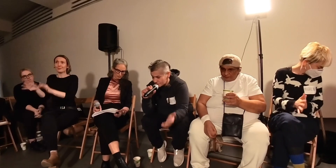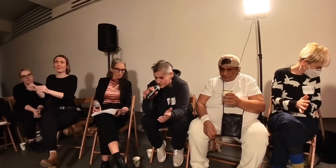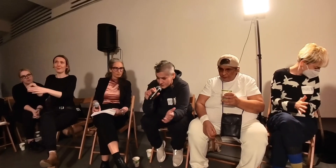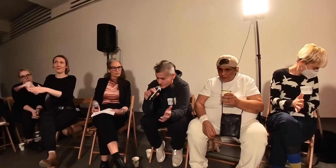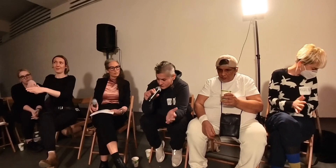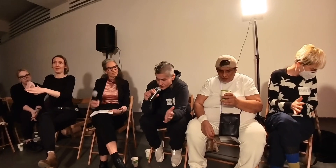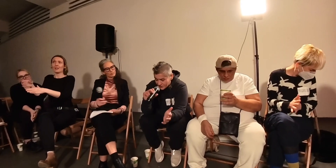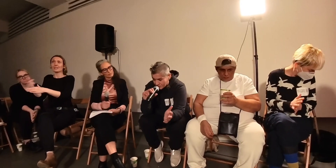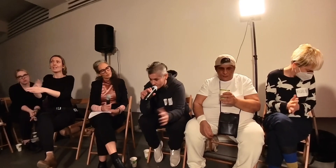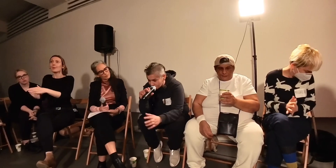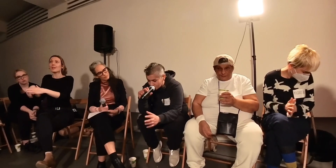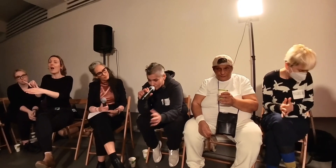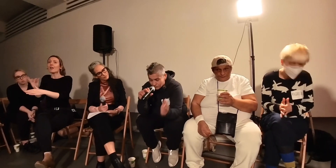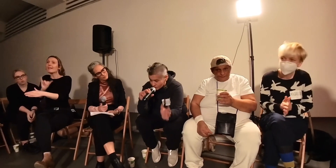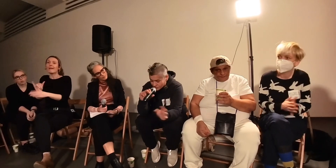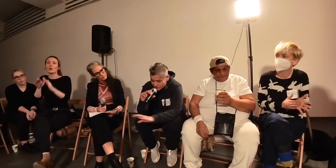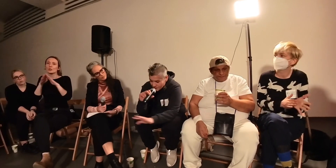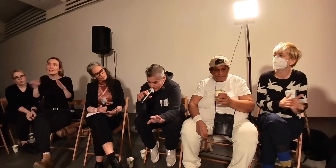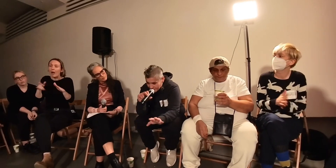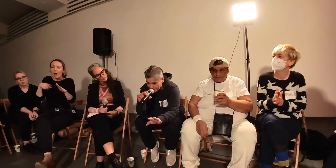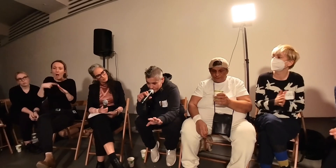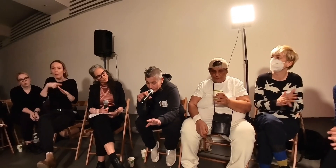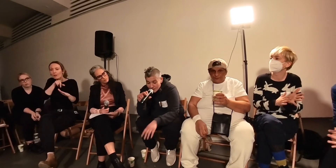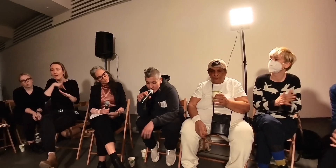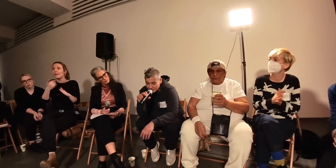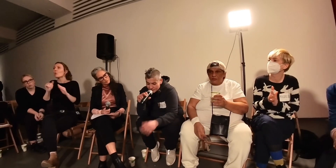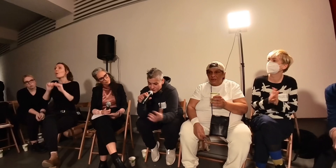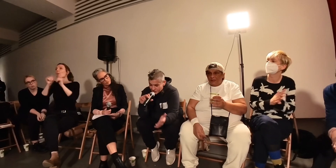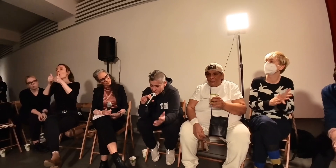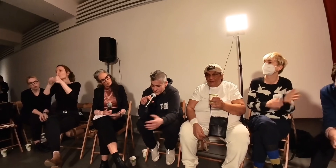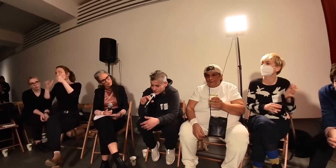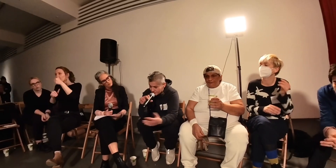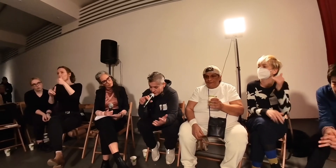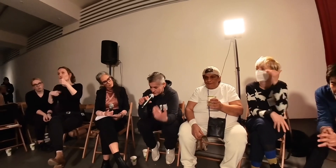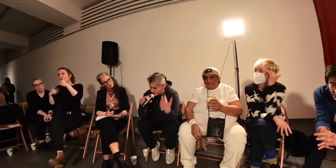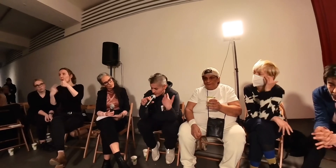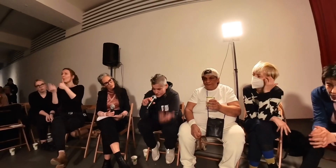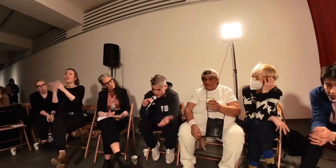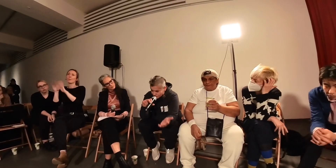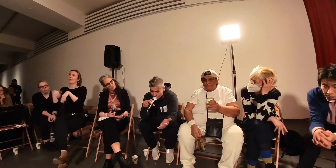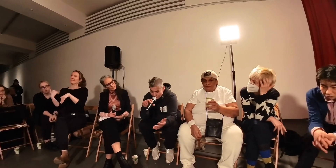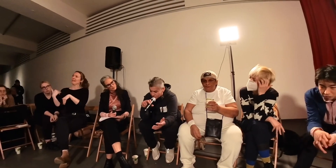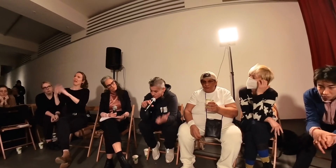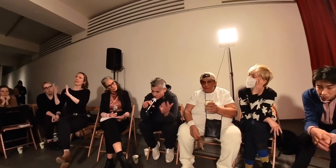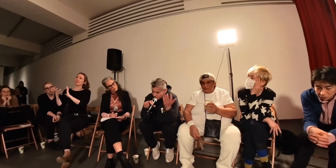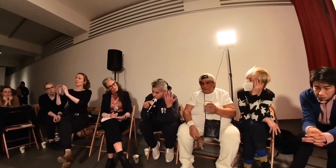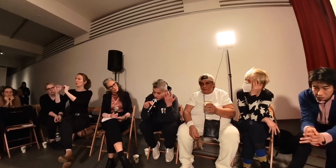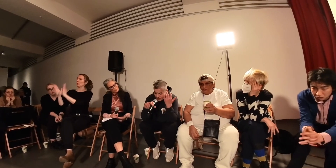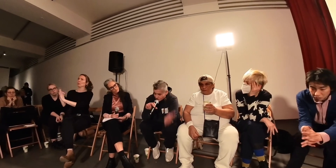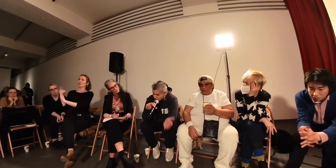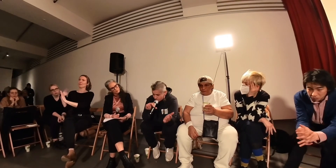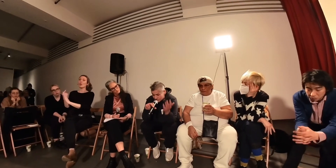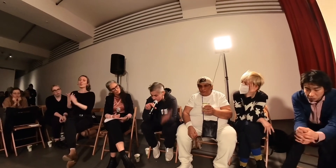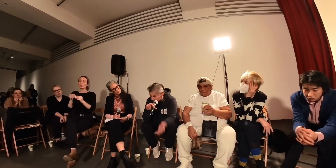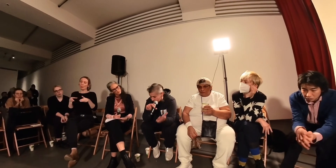když žijete s někým na skvotě nebo ve stanu nebo pod mostem, to je úplně jedno, tam žijete, sdílete s ním nějak svůj život,